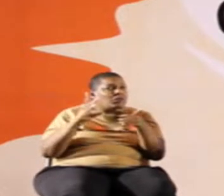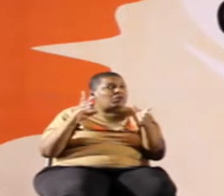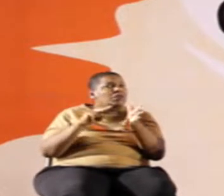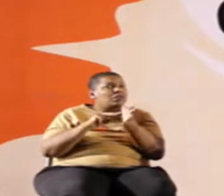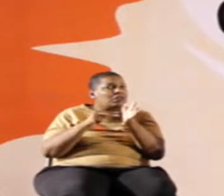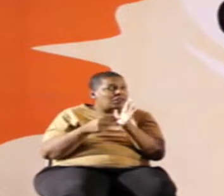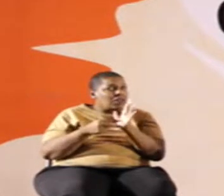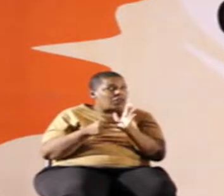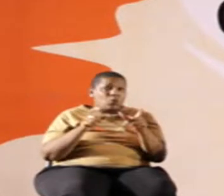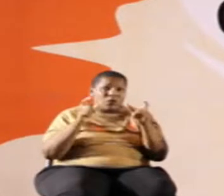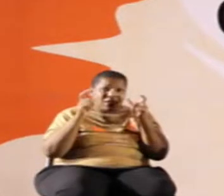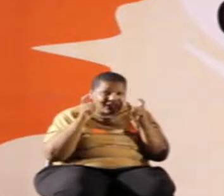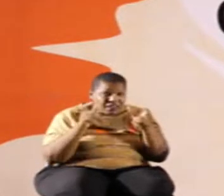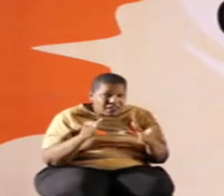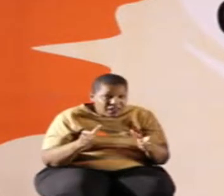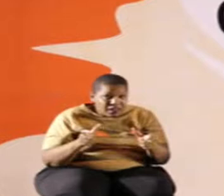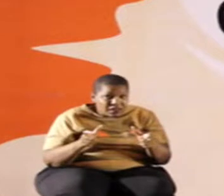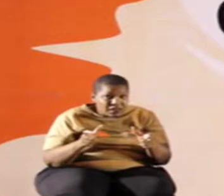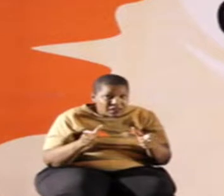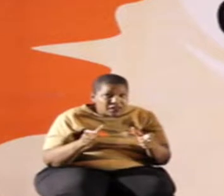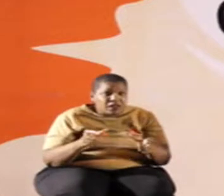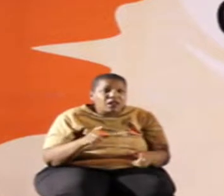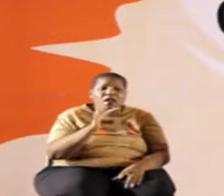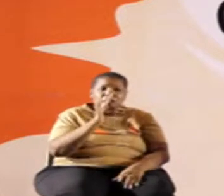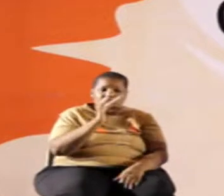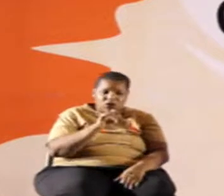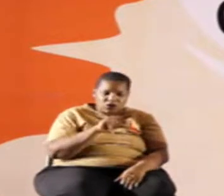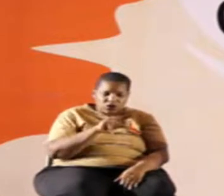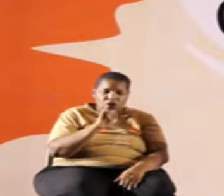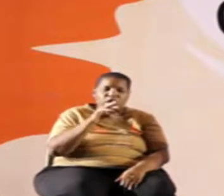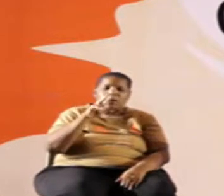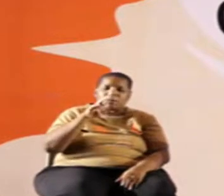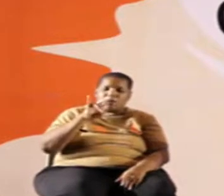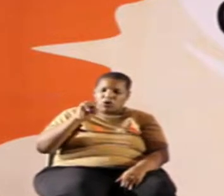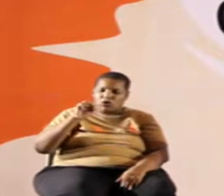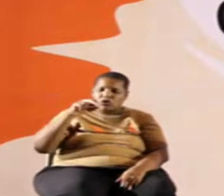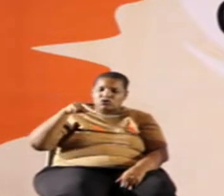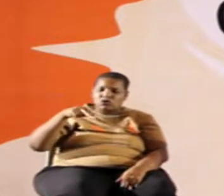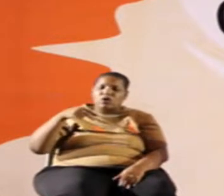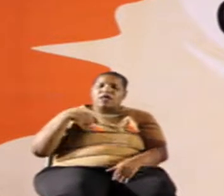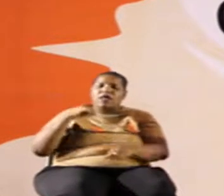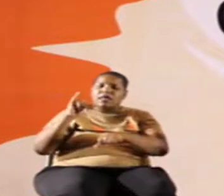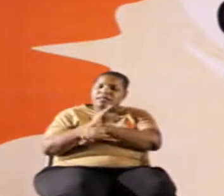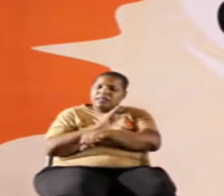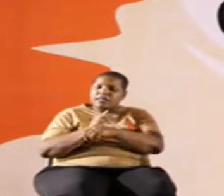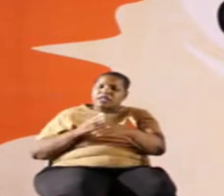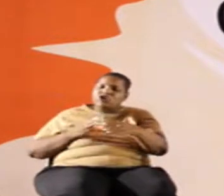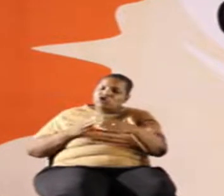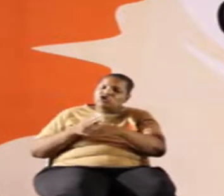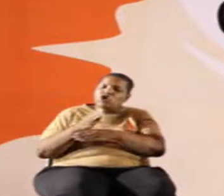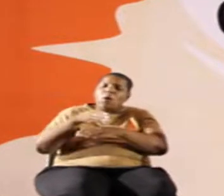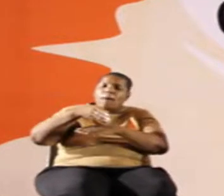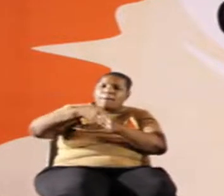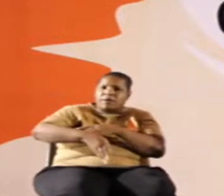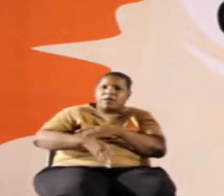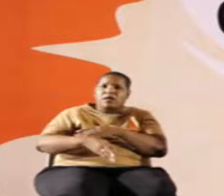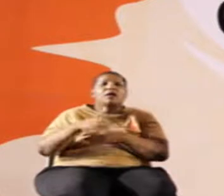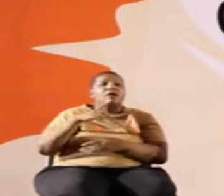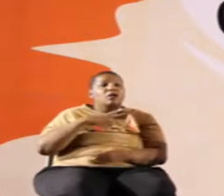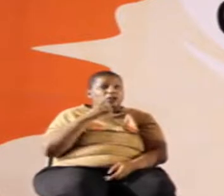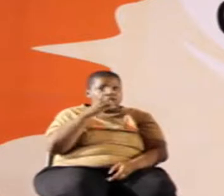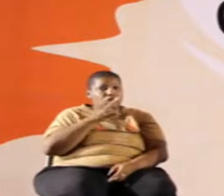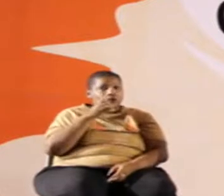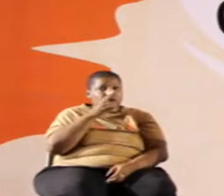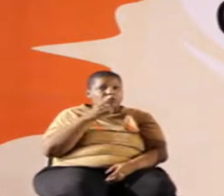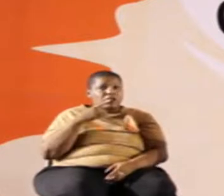Então, o que interessa, Toni Morrison, a mim o que interessa, são as estratégias de romper com isso. E, amigo, se diz que domingo a gente tem